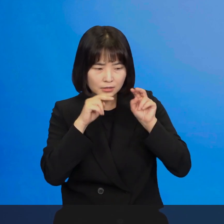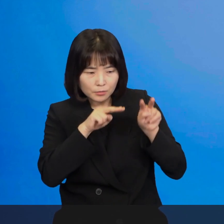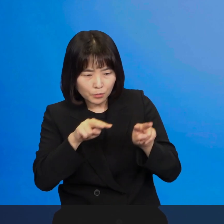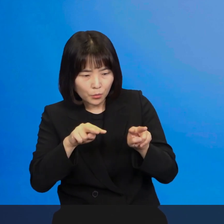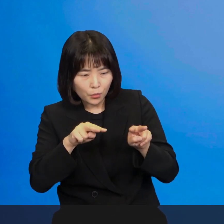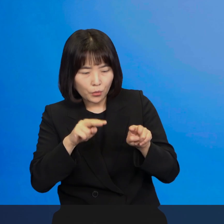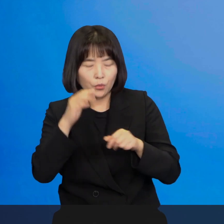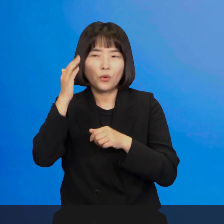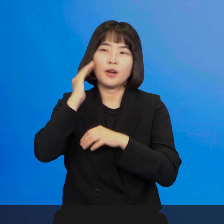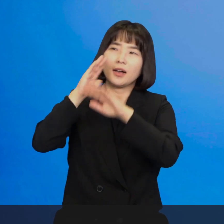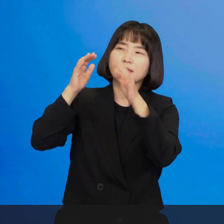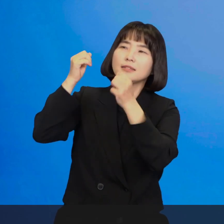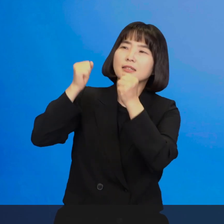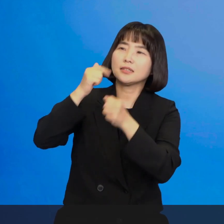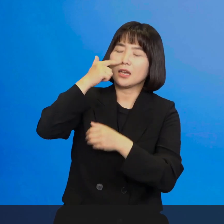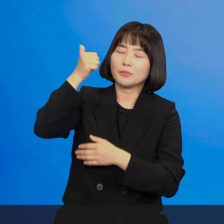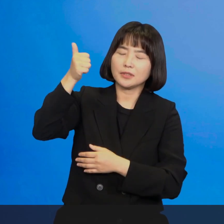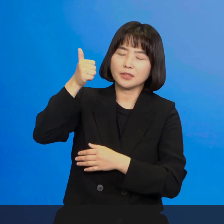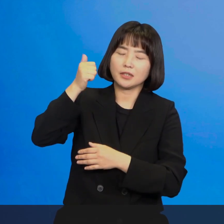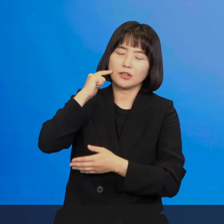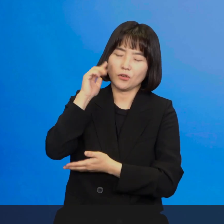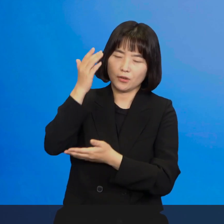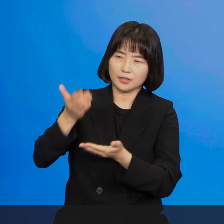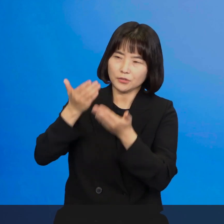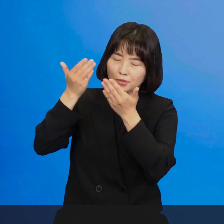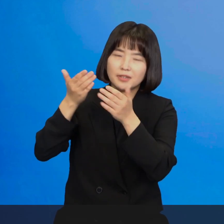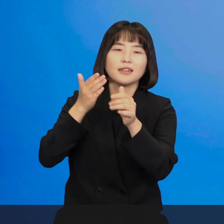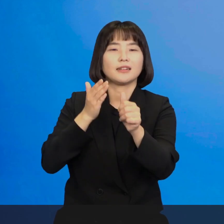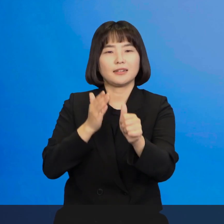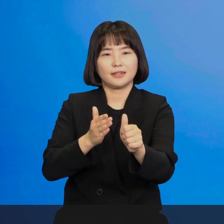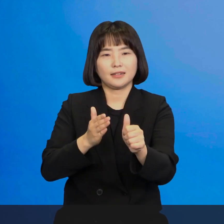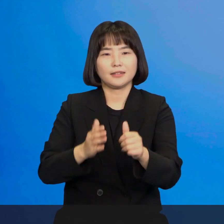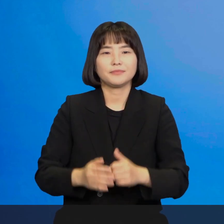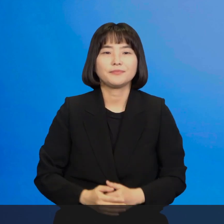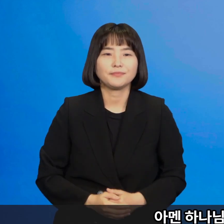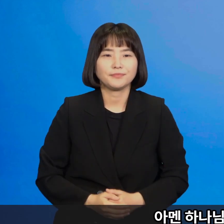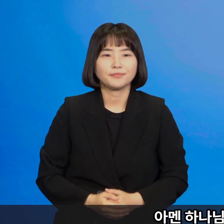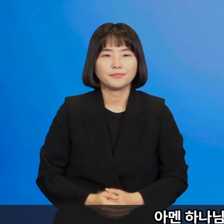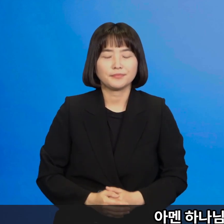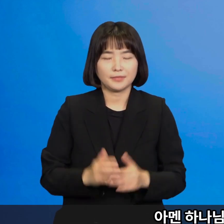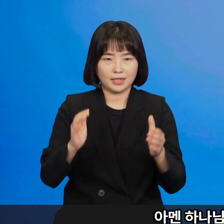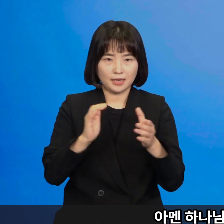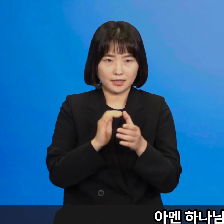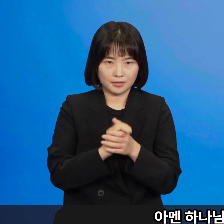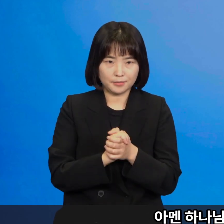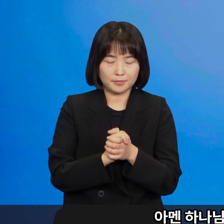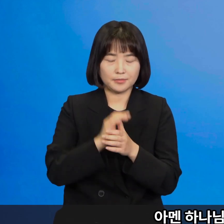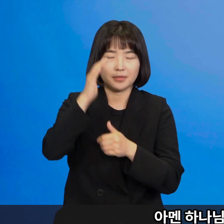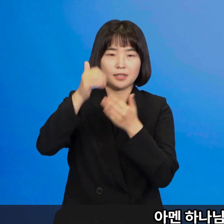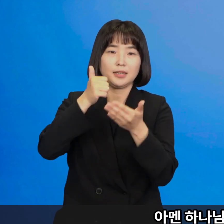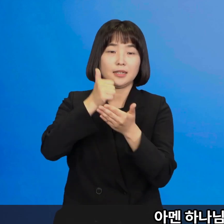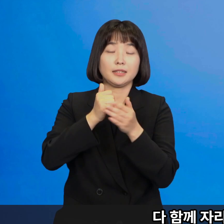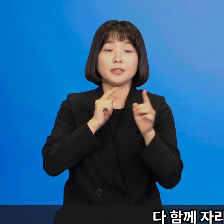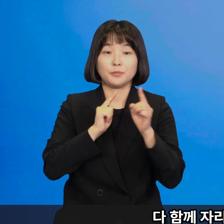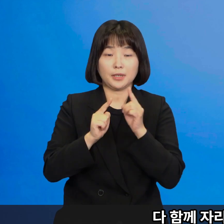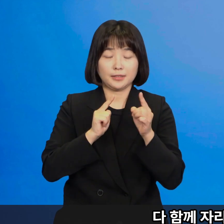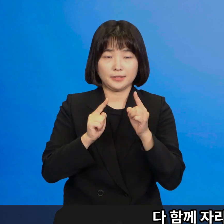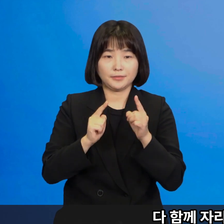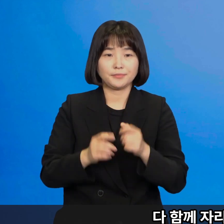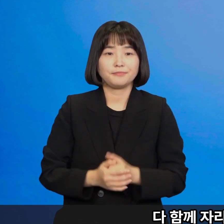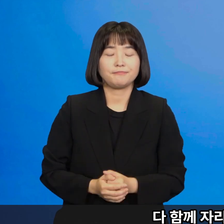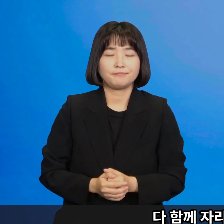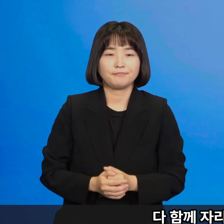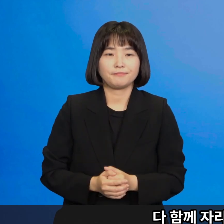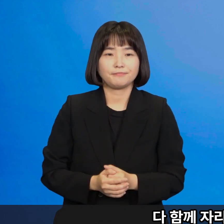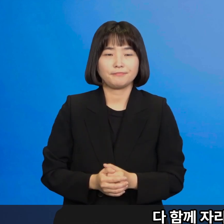하늘에 계신 너희 아버지께 영광을 돌리게 하여라. 아멘. 하나님의 말씀입니다. 다